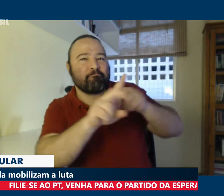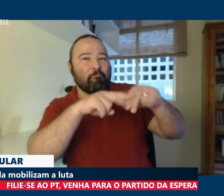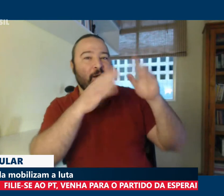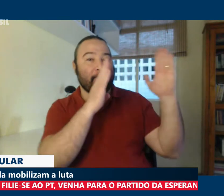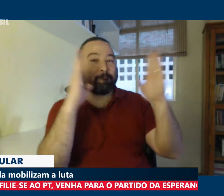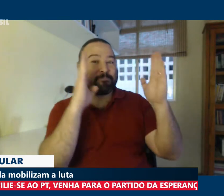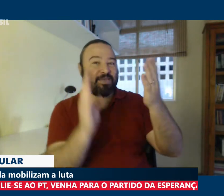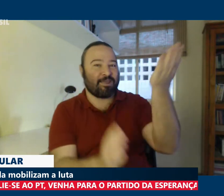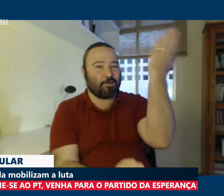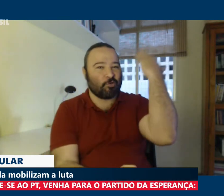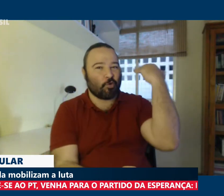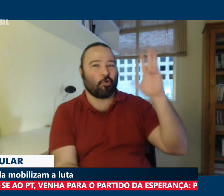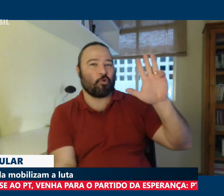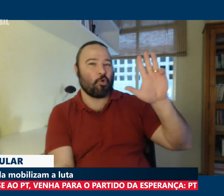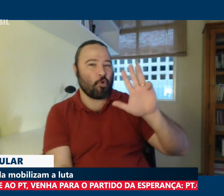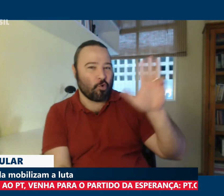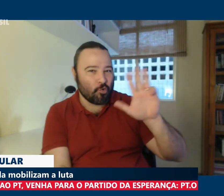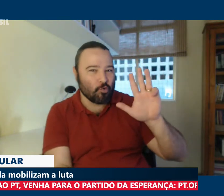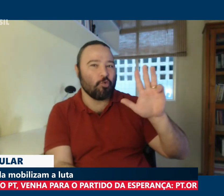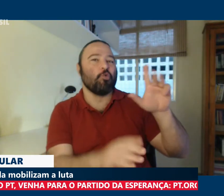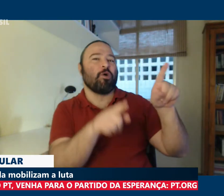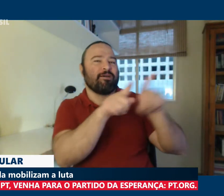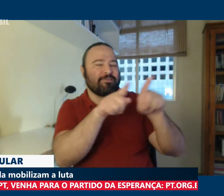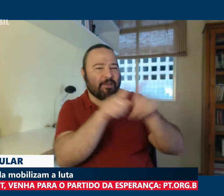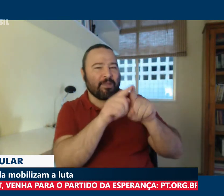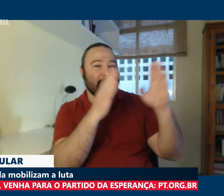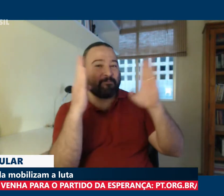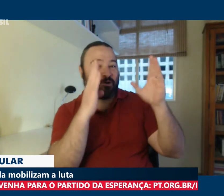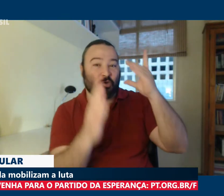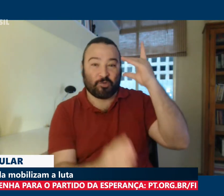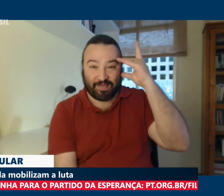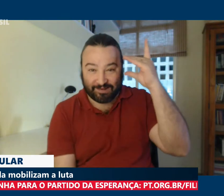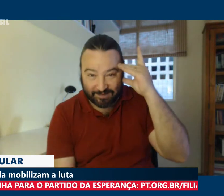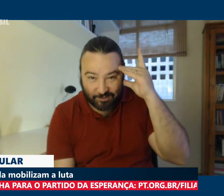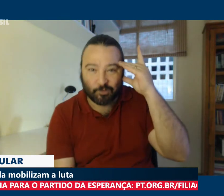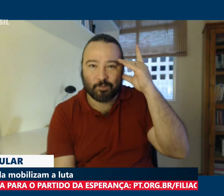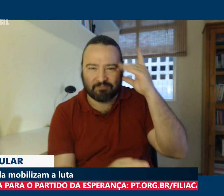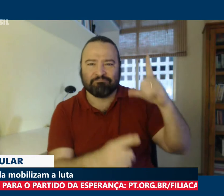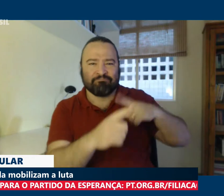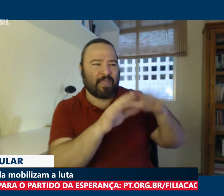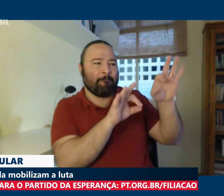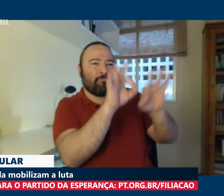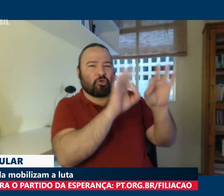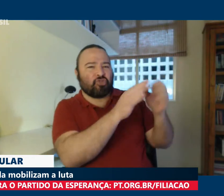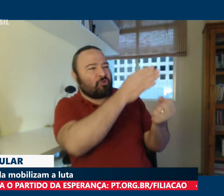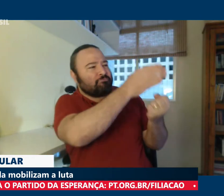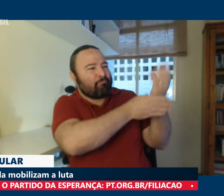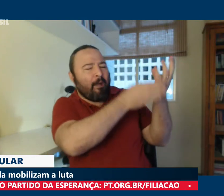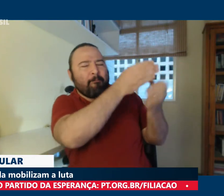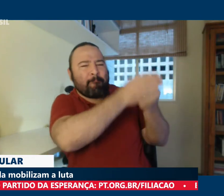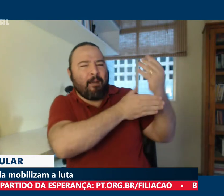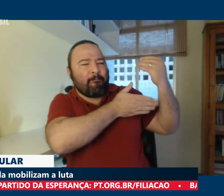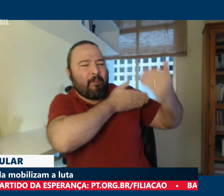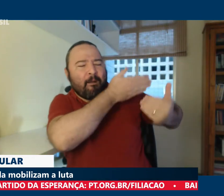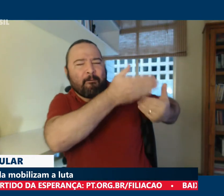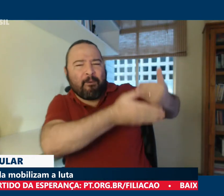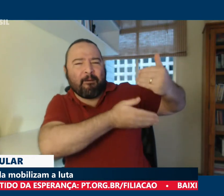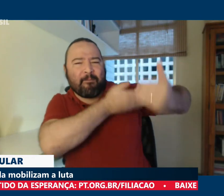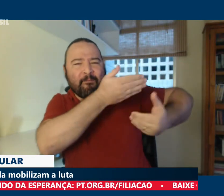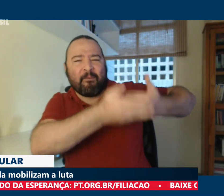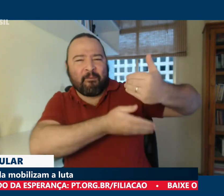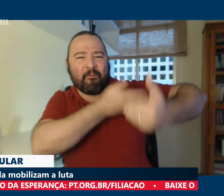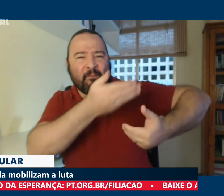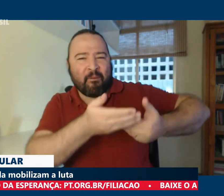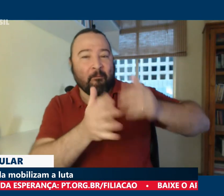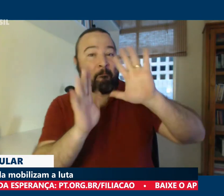uma trajetória de conquistas e de lutas do passado junto ao presidente Lula, também com a